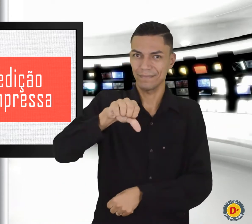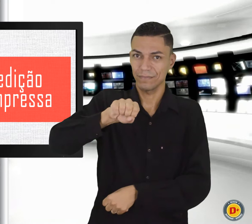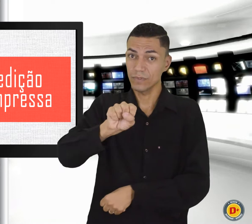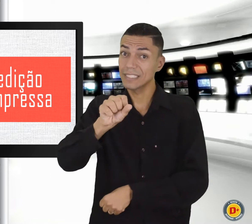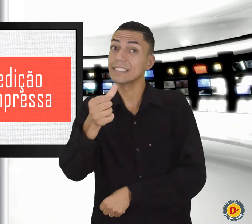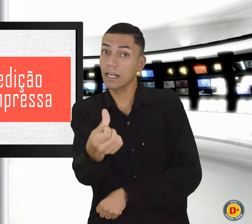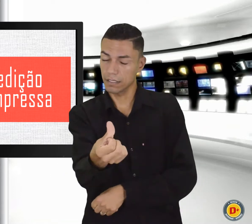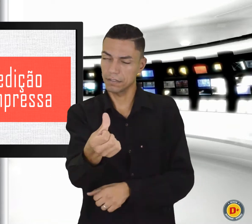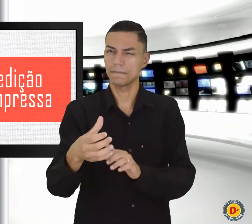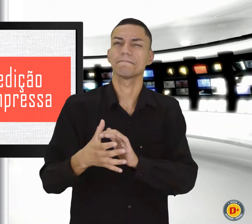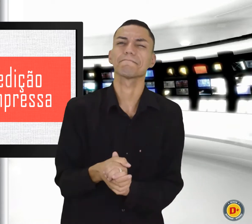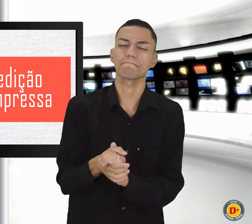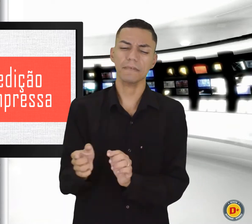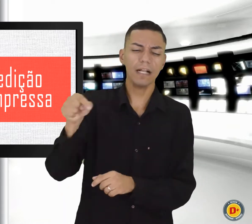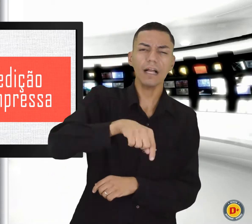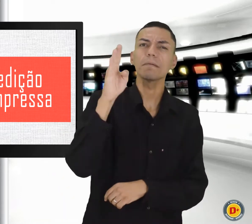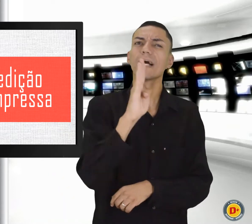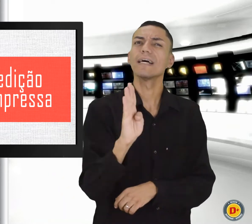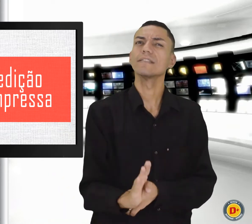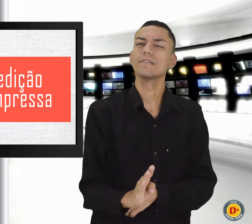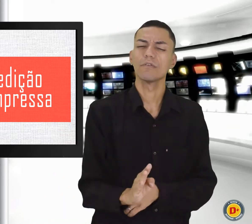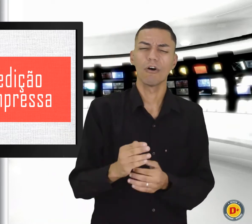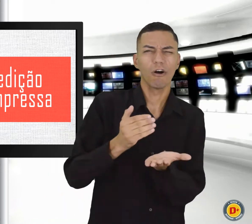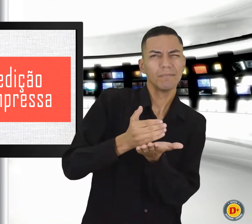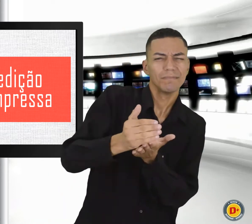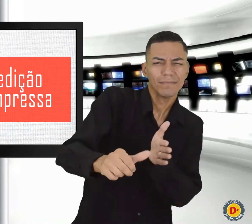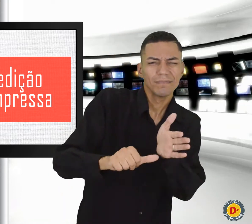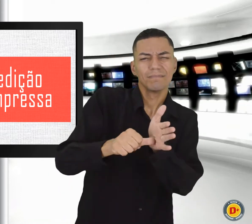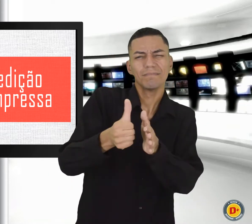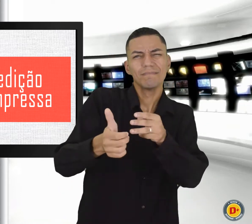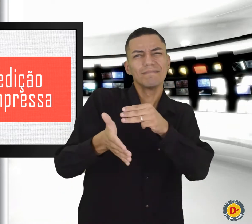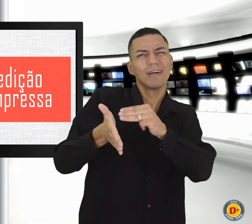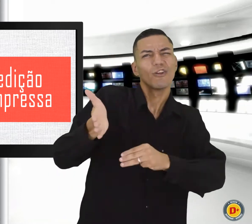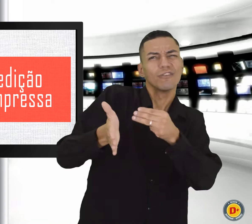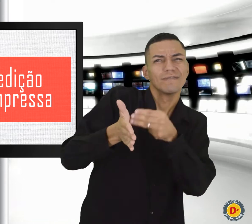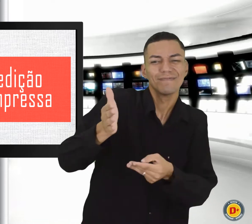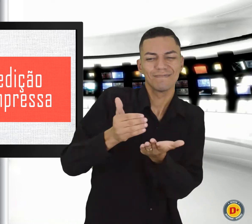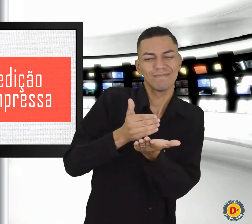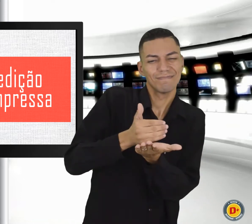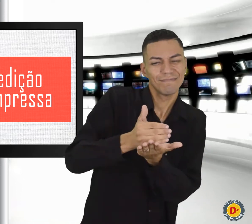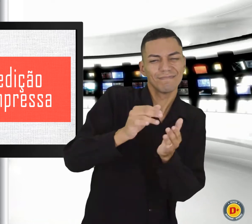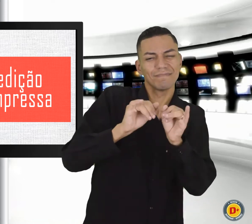1986. No Brasil, a divulgação da metodologia foi iniciada em